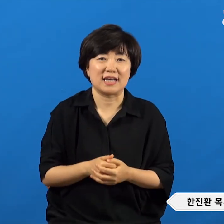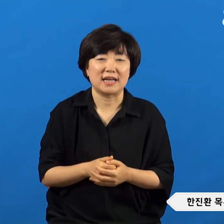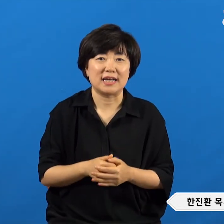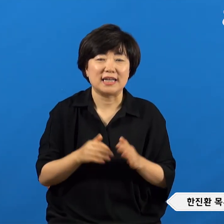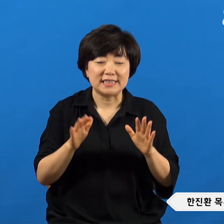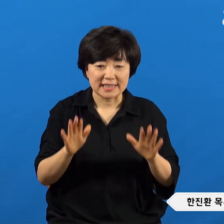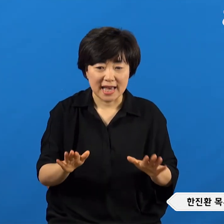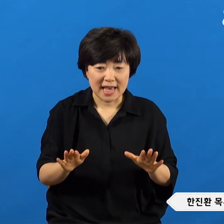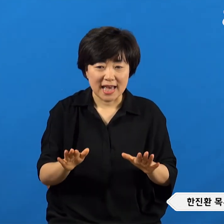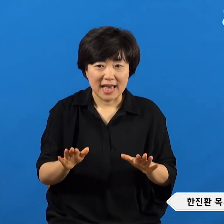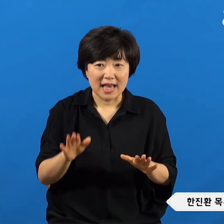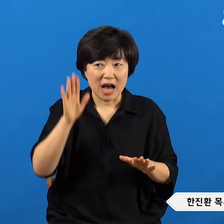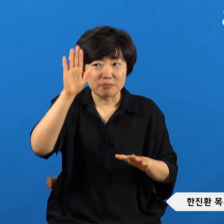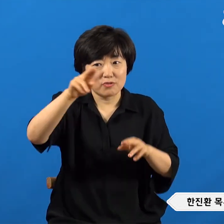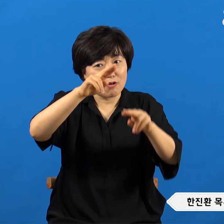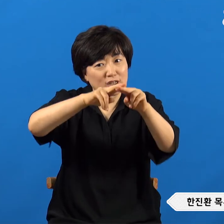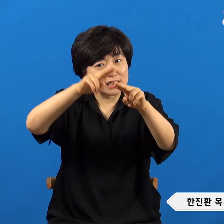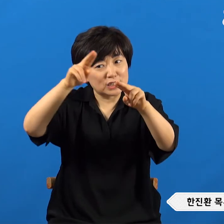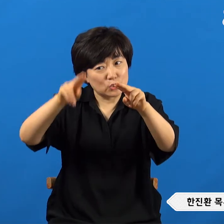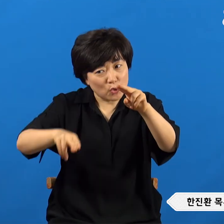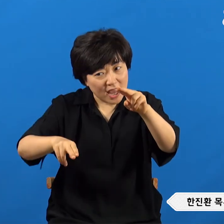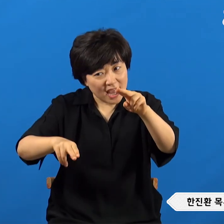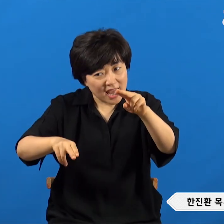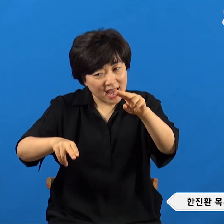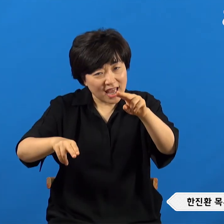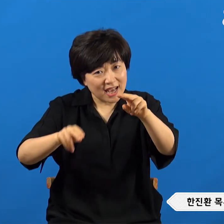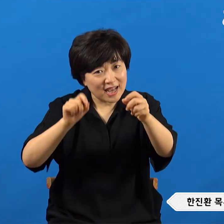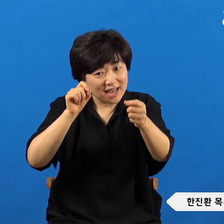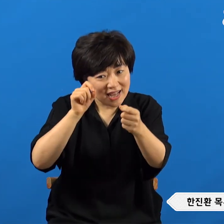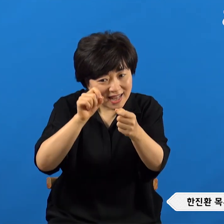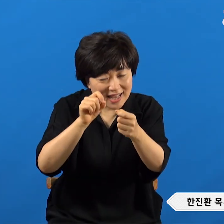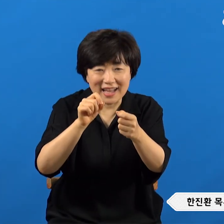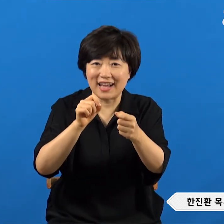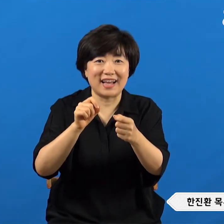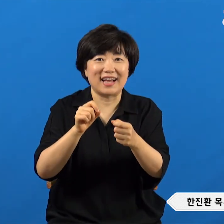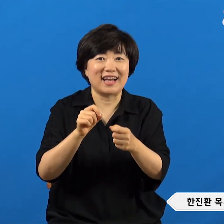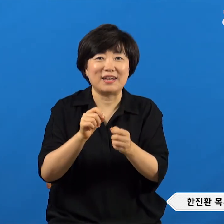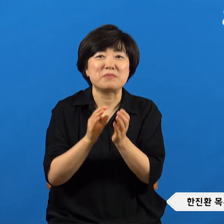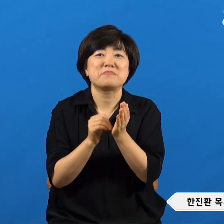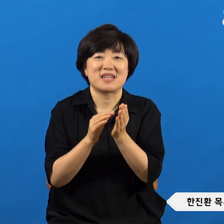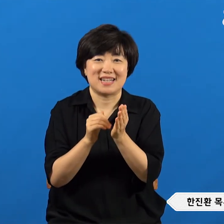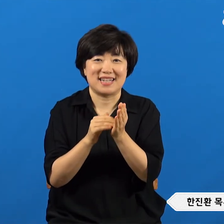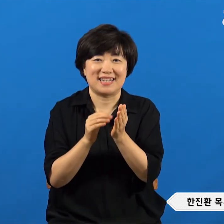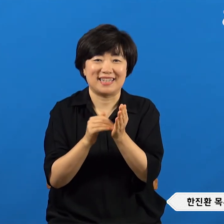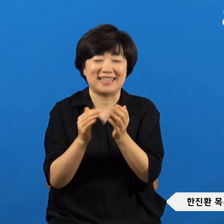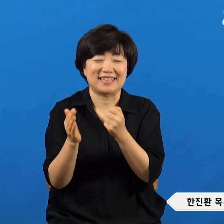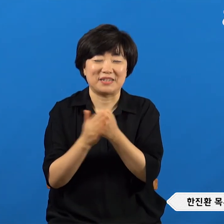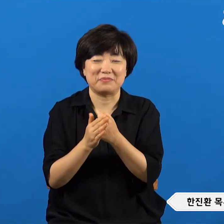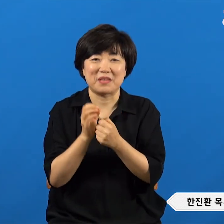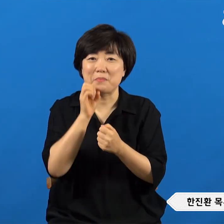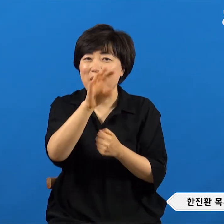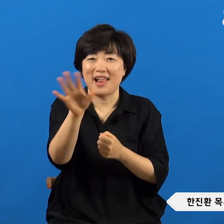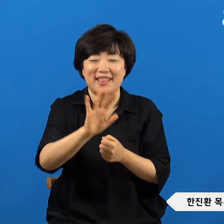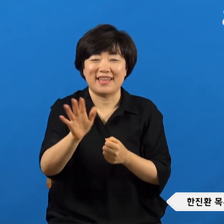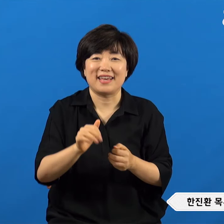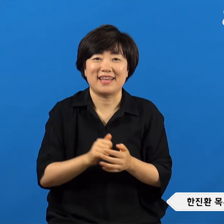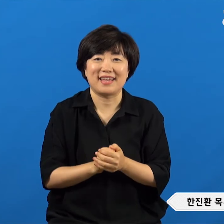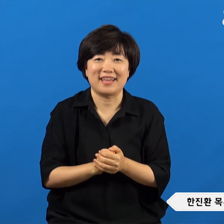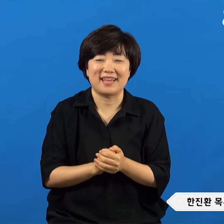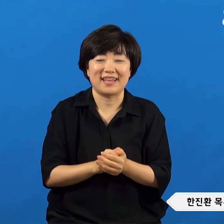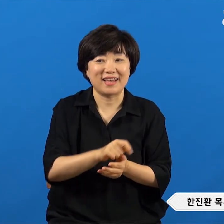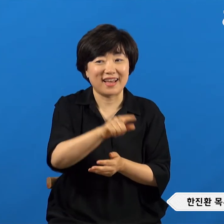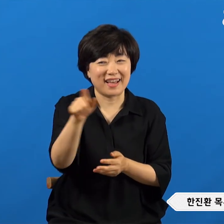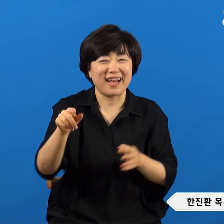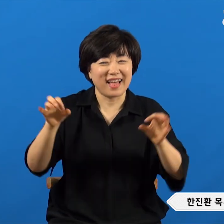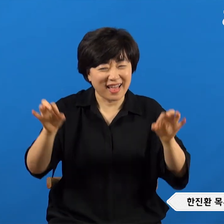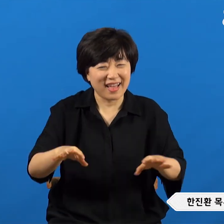이제 은퇴까지 얼마나 남았는지는 극비사항이기 때문에 여기서 얘기를 못합니다. 세상 사람들은 그 정도는